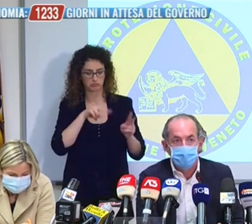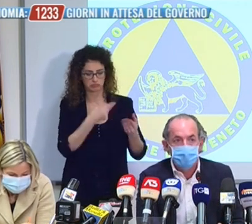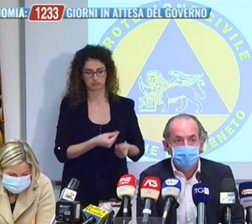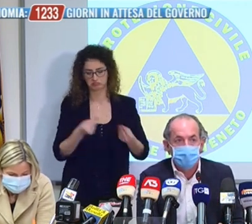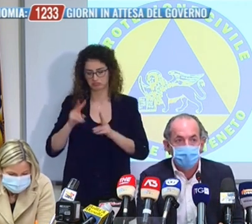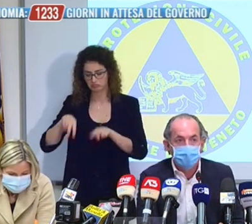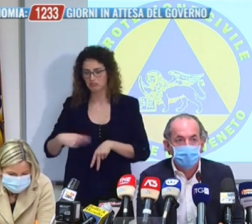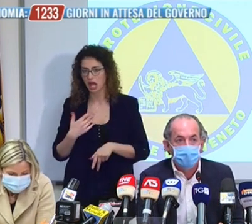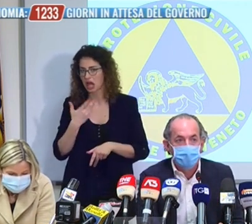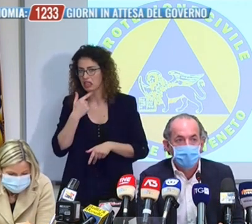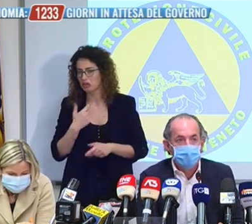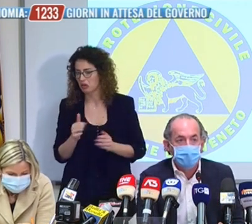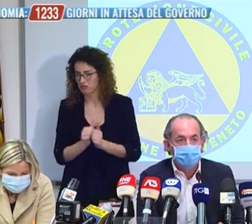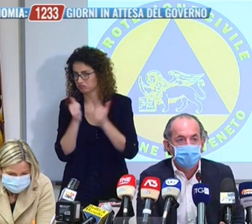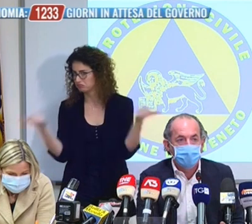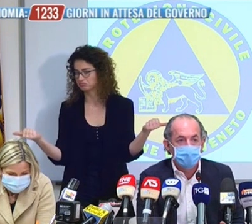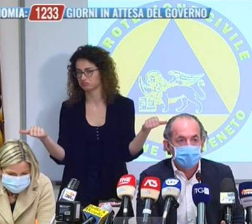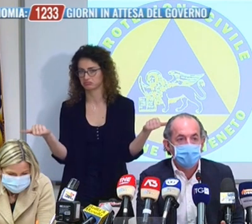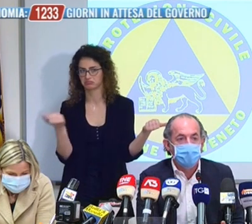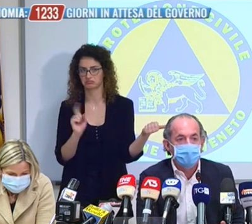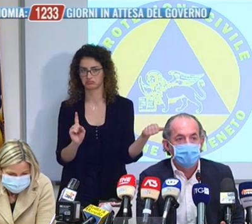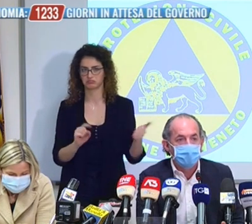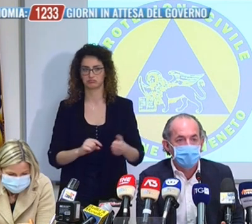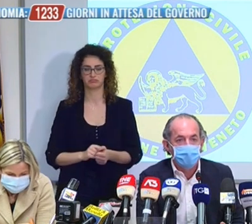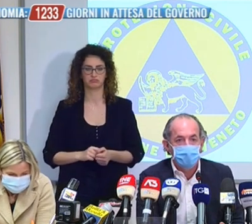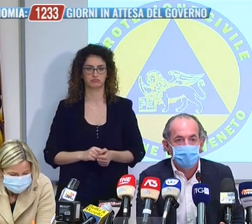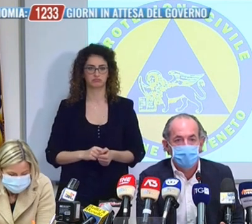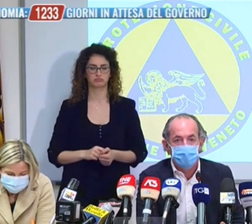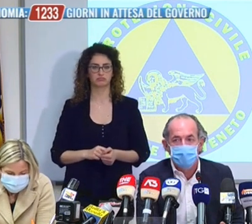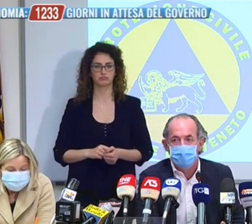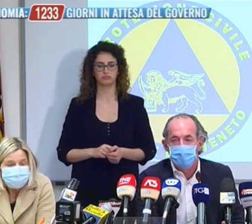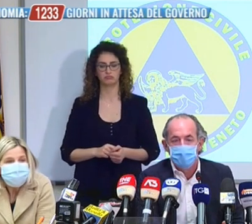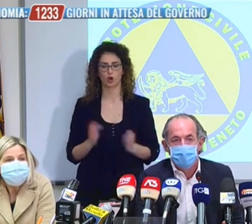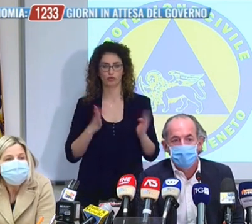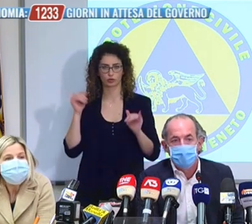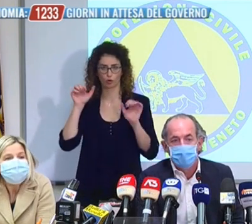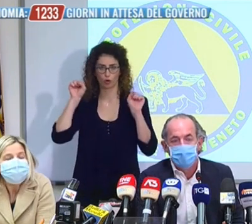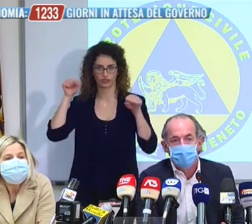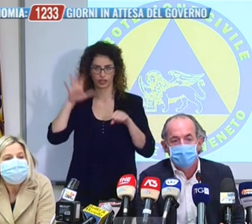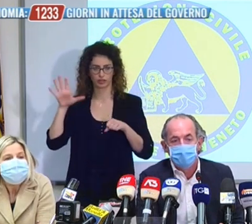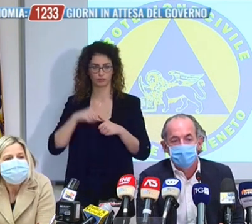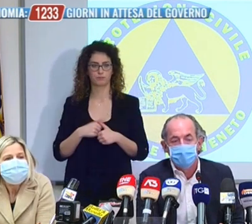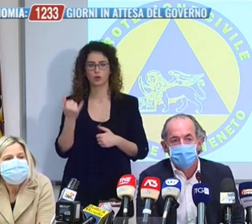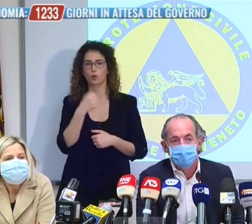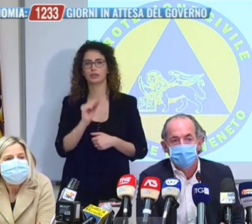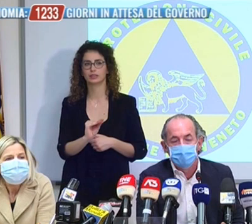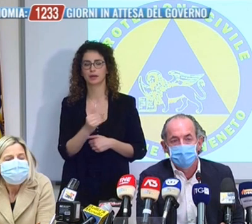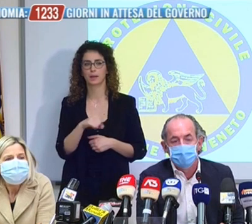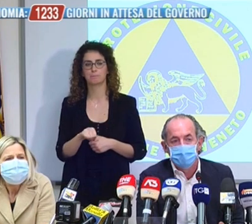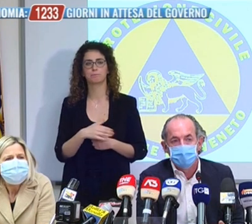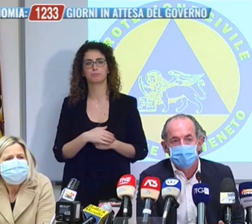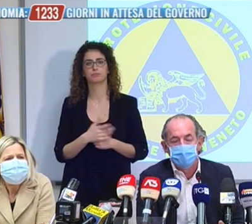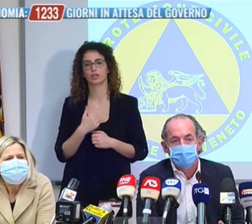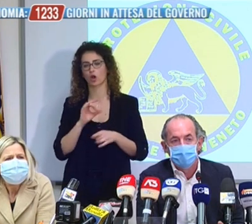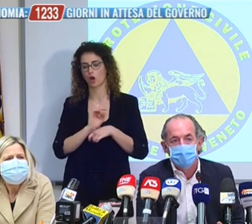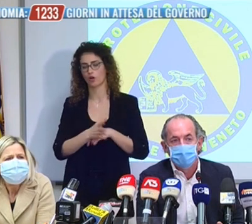i nostri non ci hanno detto che c'è tutto stravolgimento rispetto al Veneto. E l'ultima domanda, Presidente, invece non riguarda